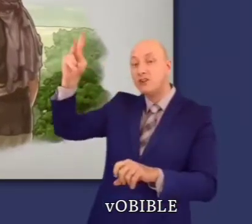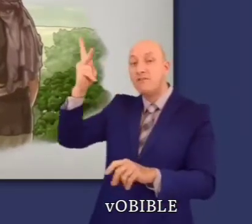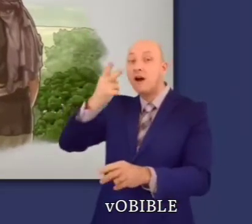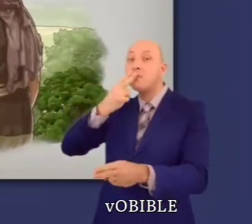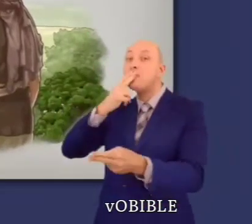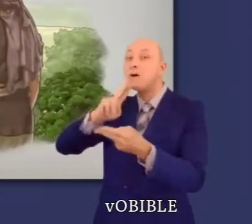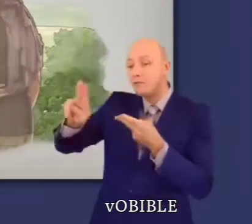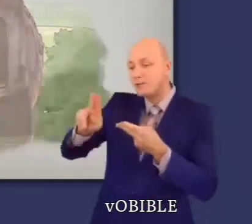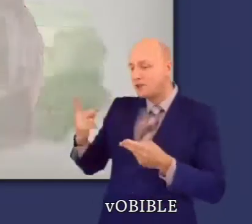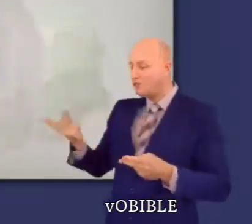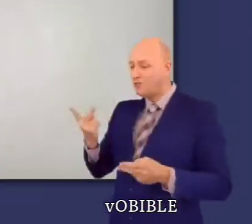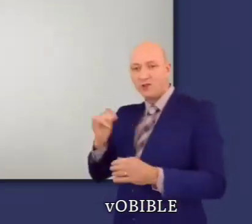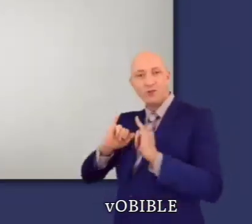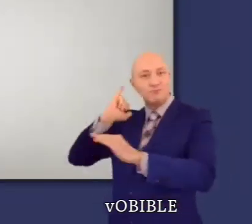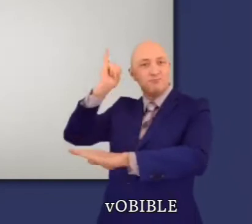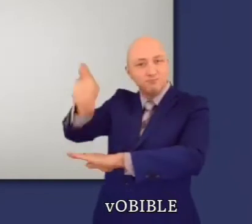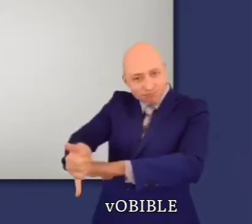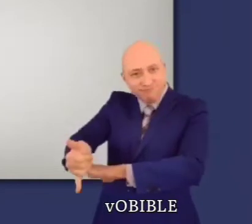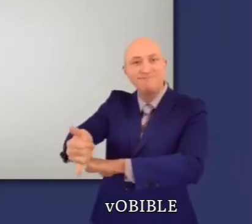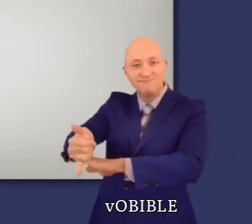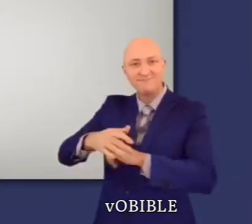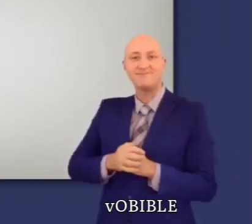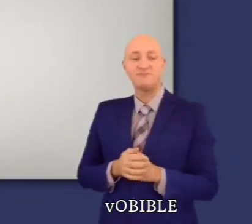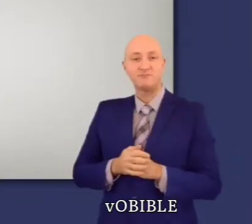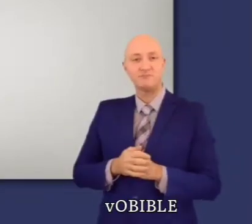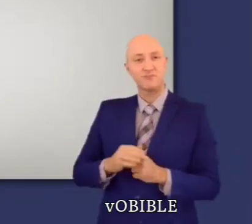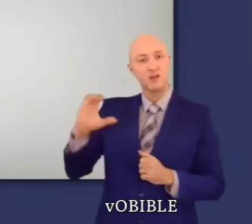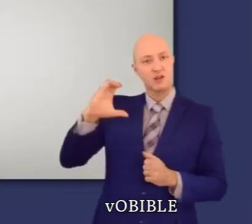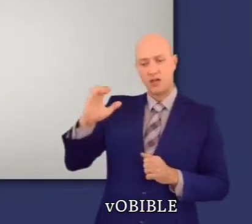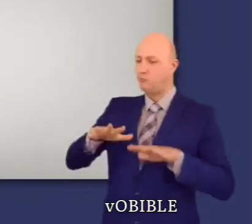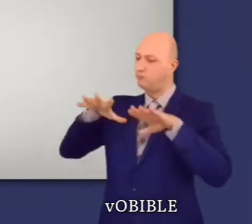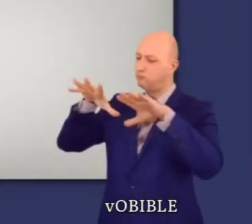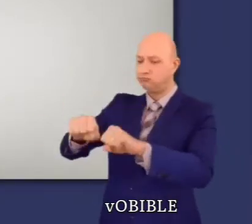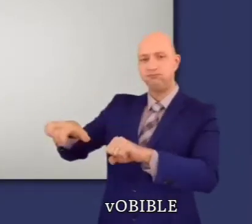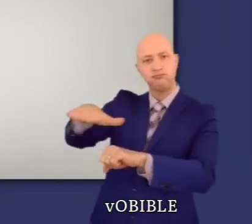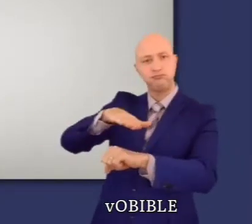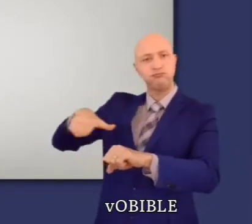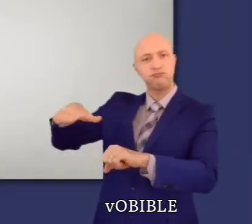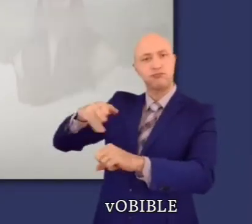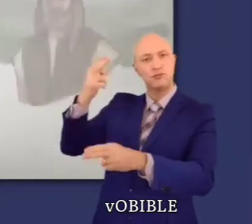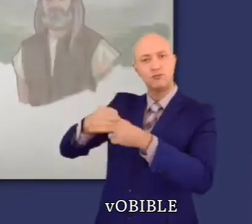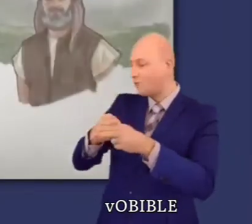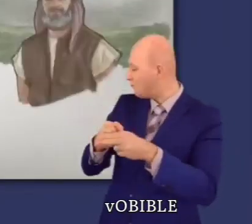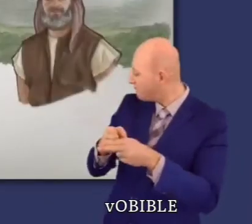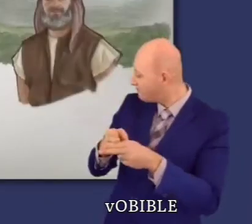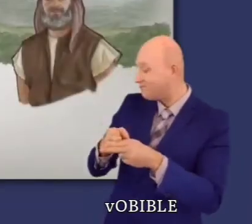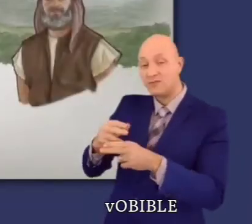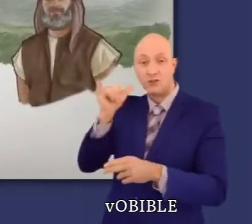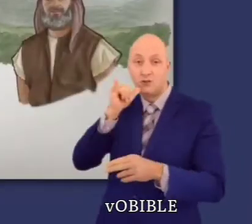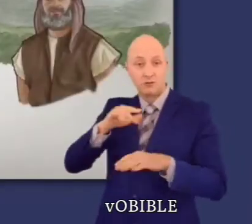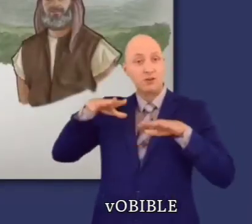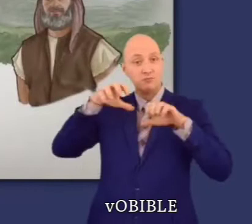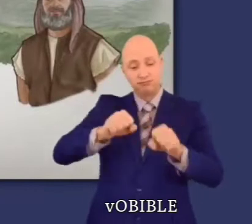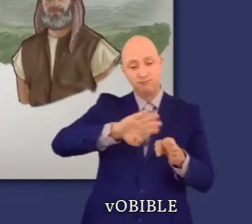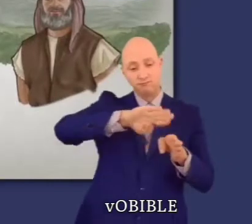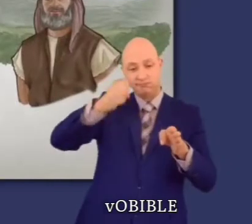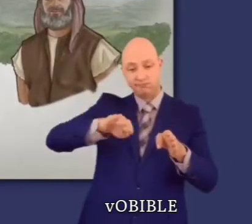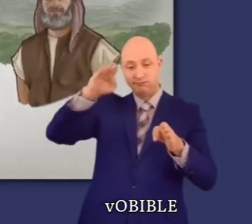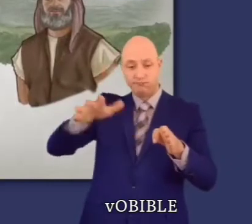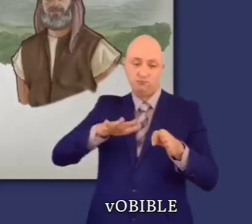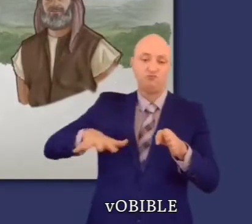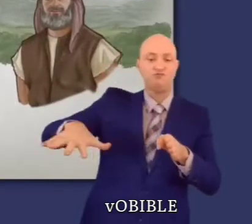Le saviez-vous ? Josué et Caleb sont les seuls espions qui ont eu foi en Jéhovah. Ce sont donc les